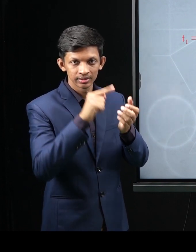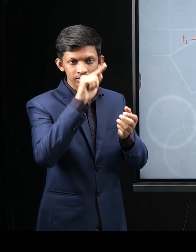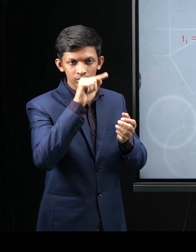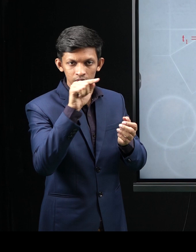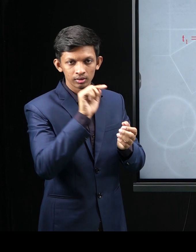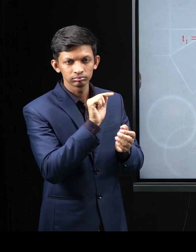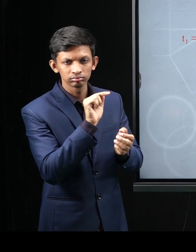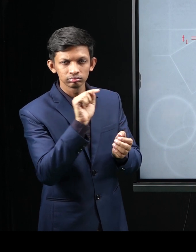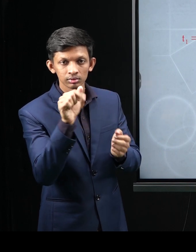ar² అండ్ సో ఆన్